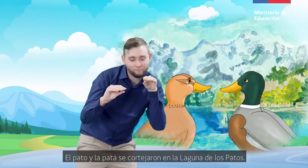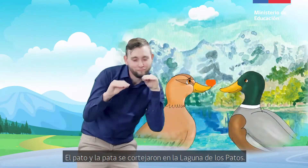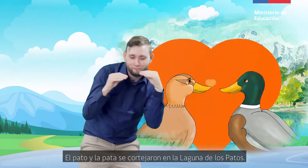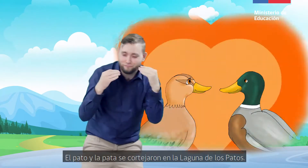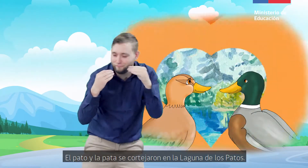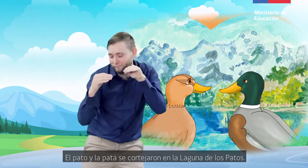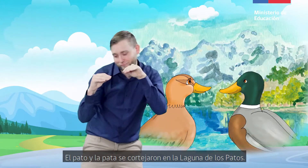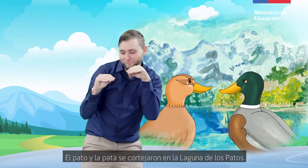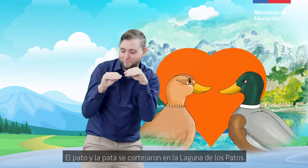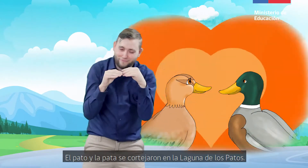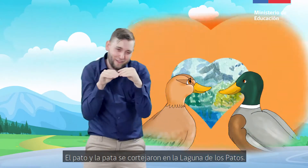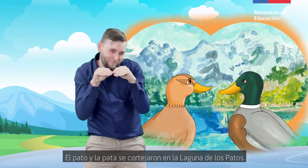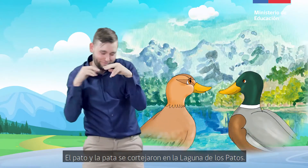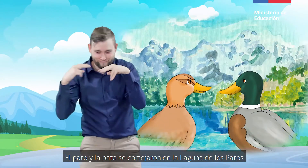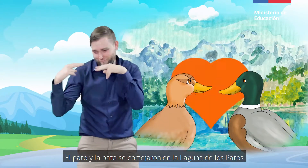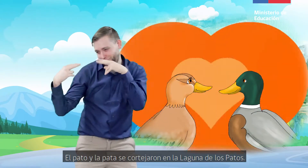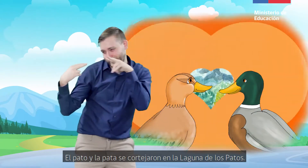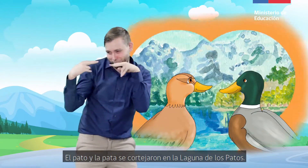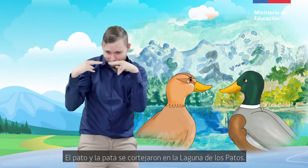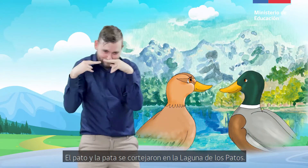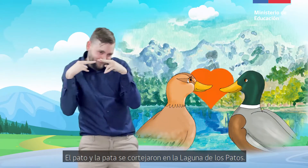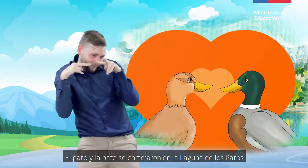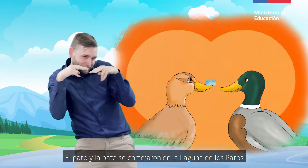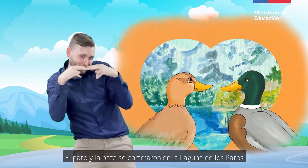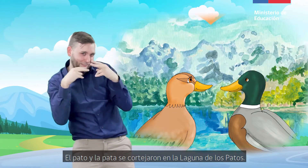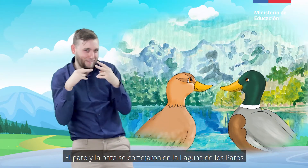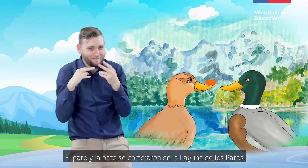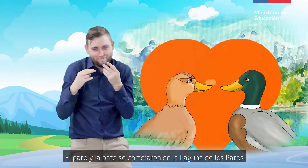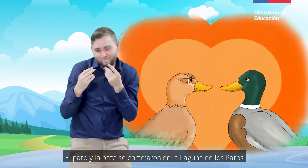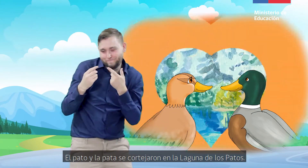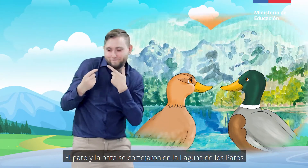El pato y la pata se cortejaron en la laguna de los patos.